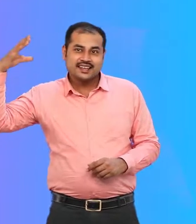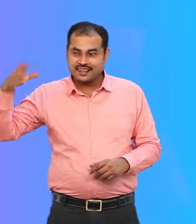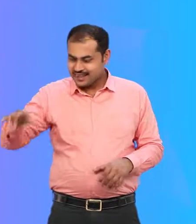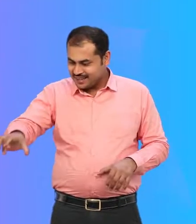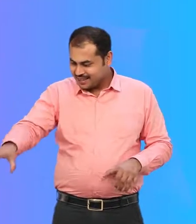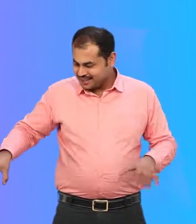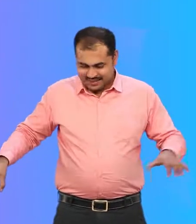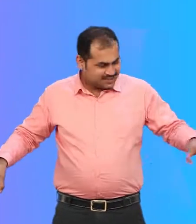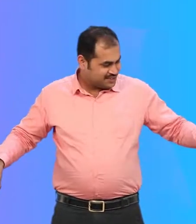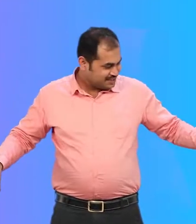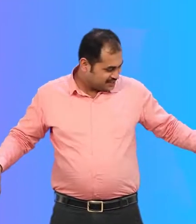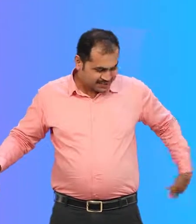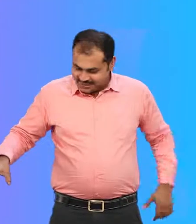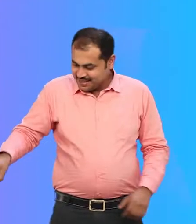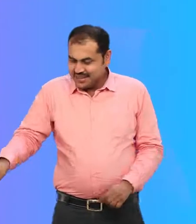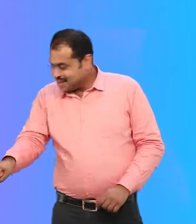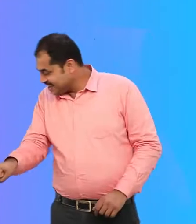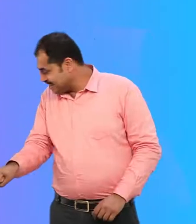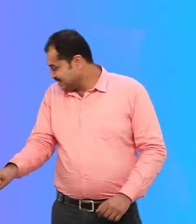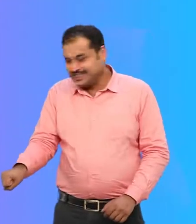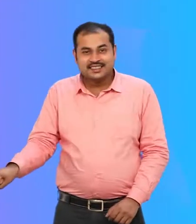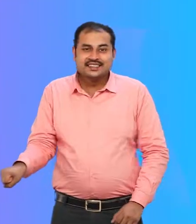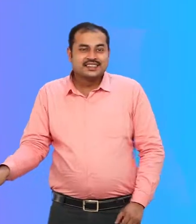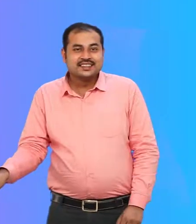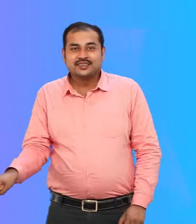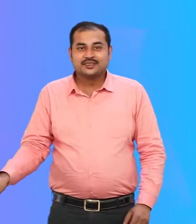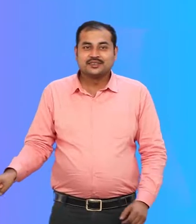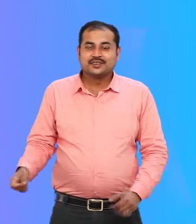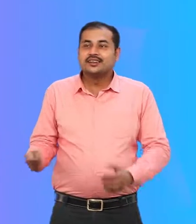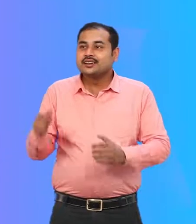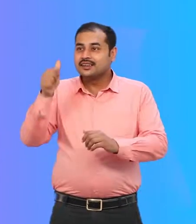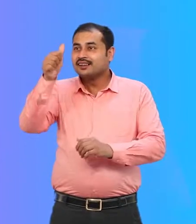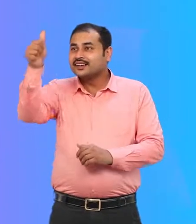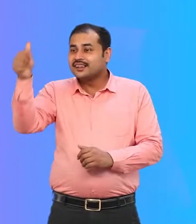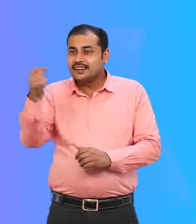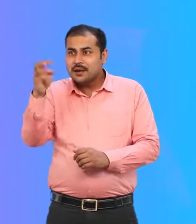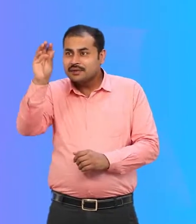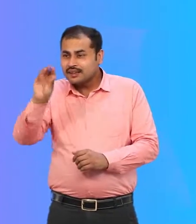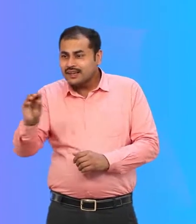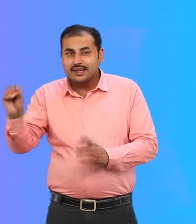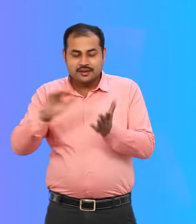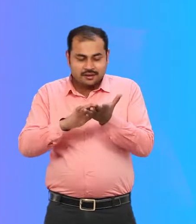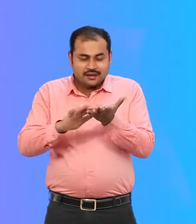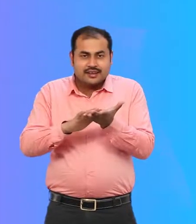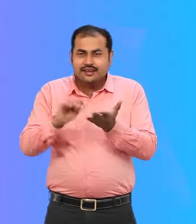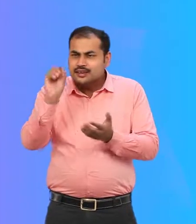पकड़ने के लिए ग्रह बाय दर्स को और उदार बिंदु वाले बटन